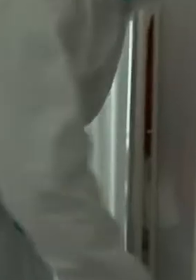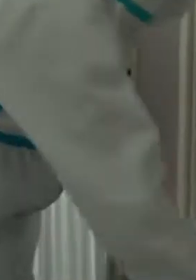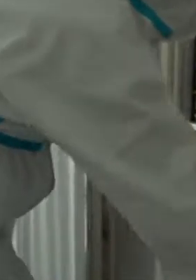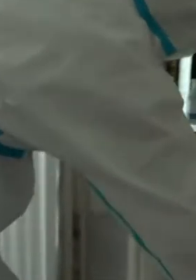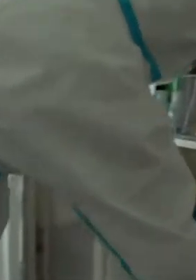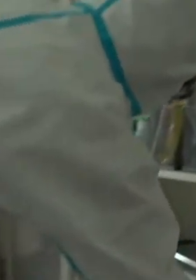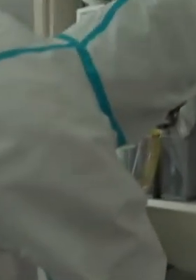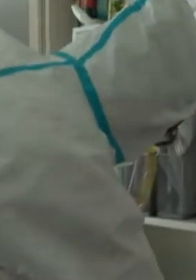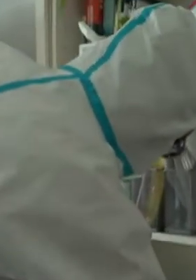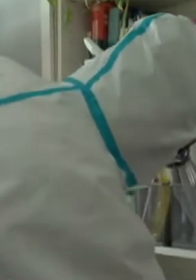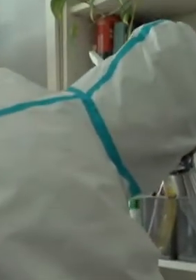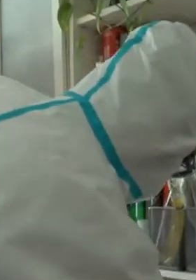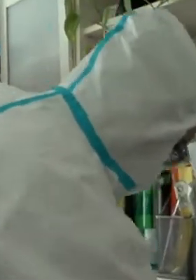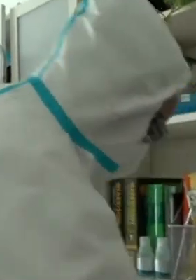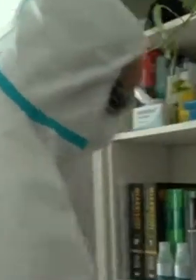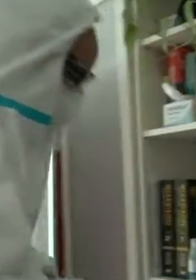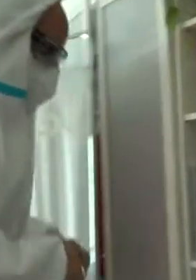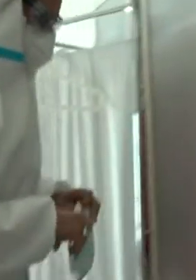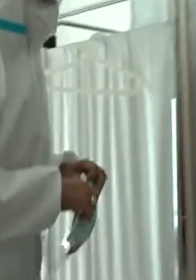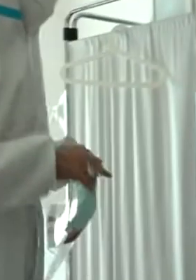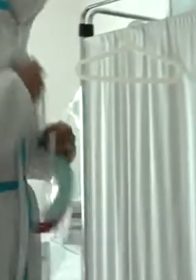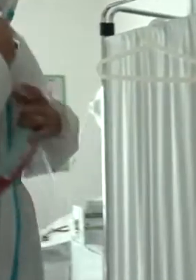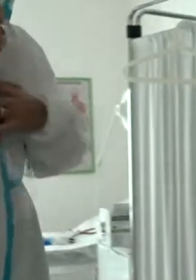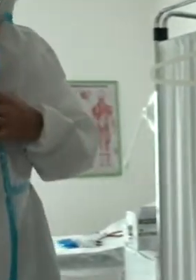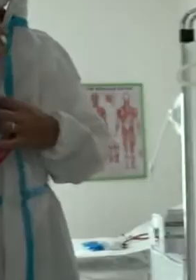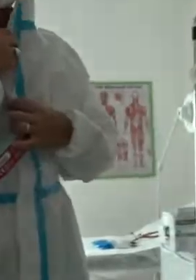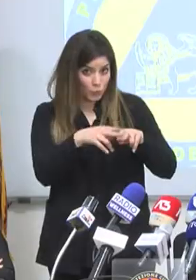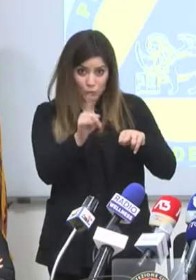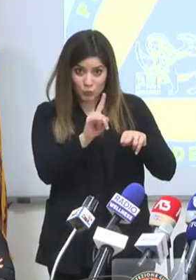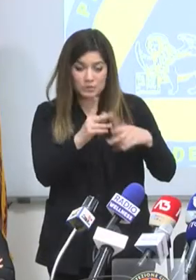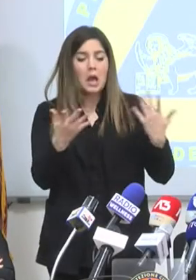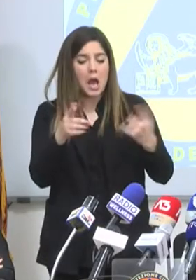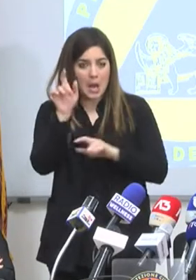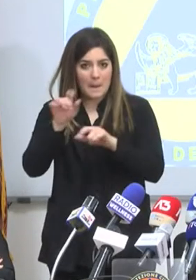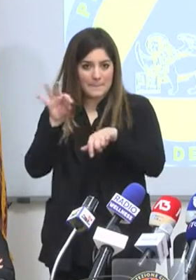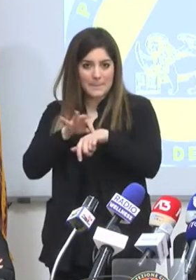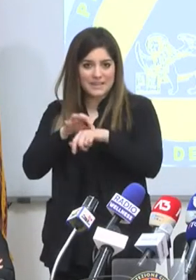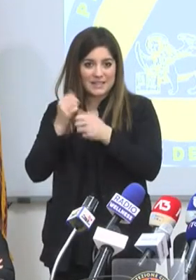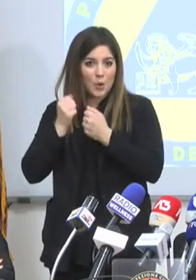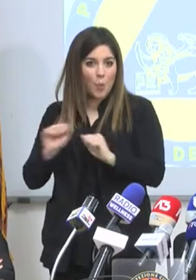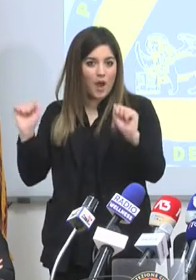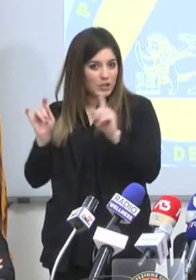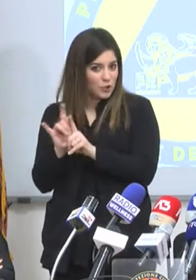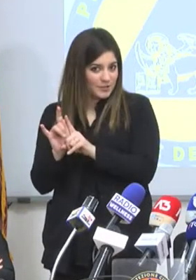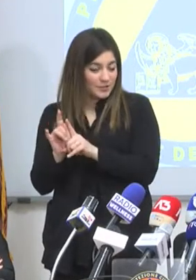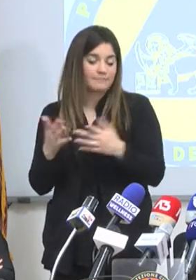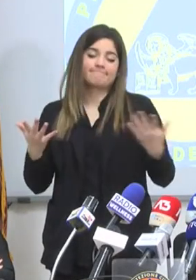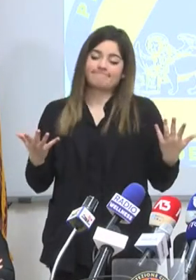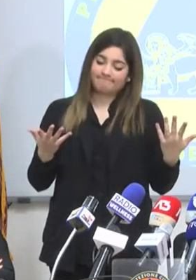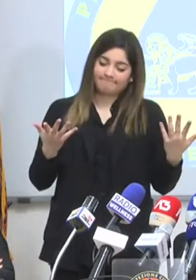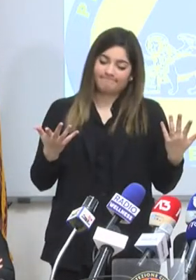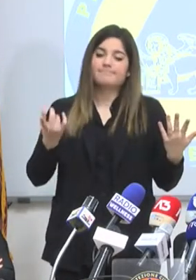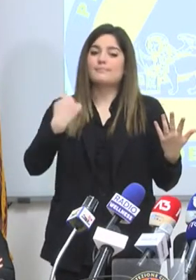regionale distribuito ai medici di medicina generale e delle USCA. I capisaldi del nostro protocollo sono l'utilizzo